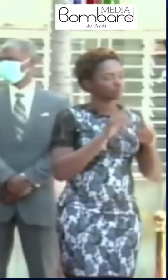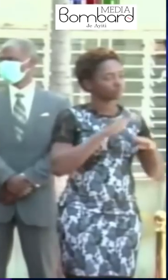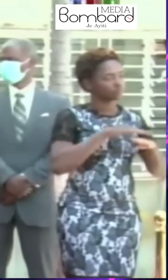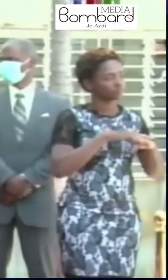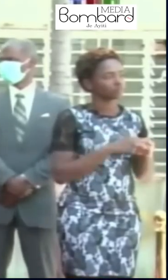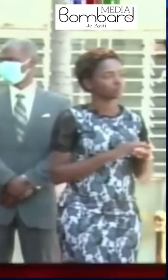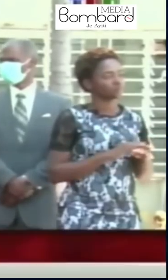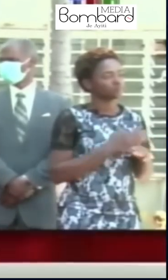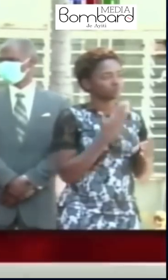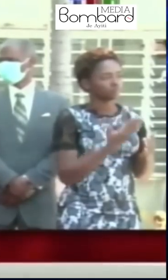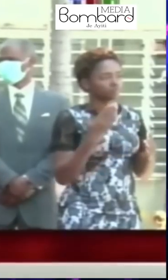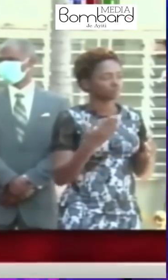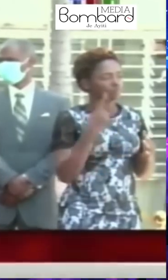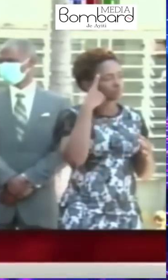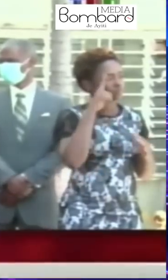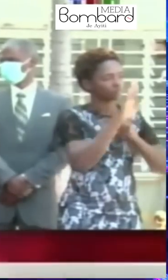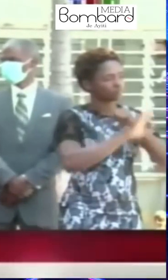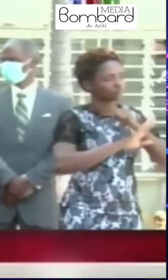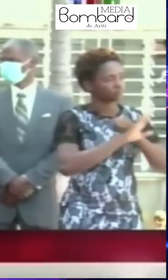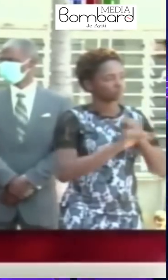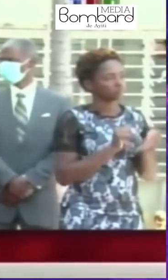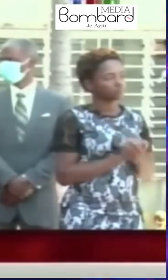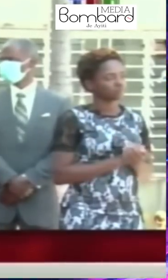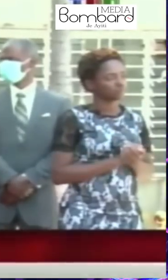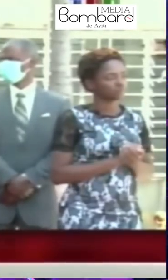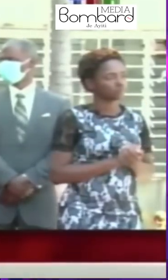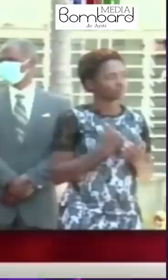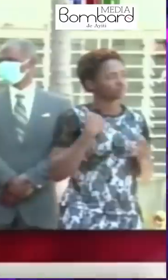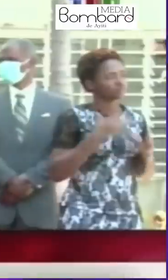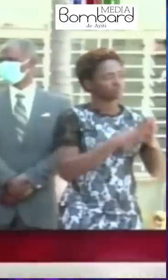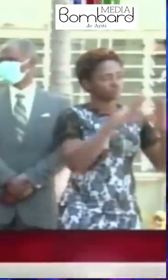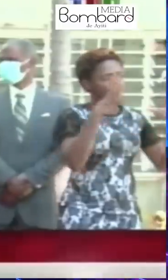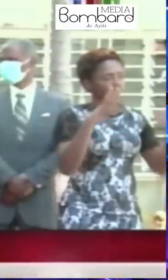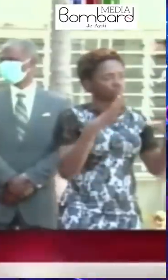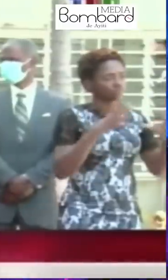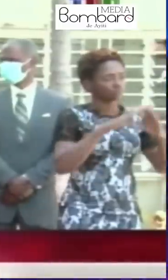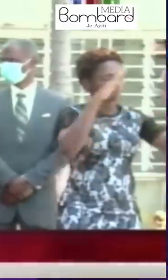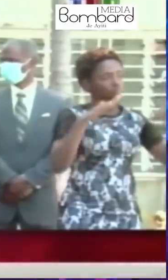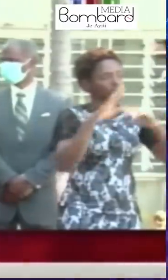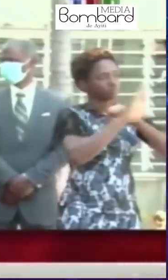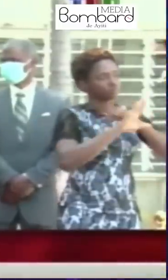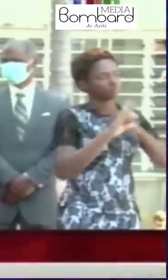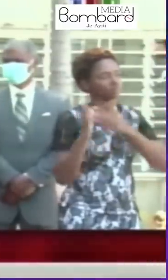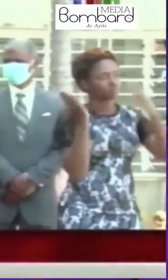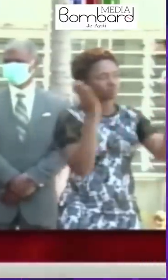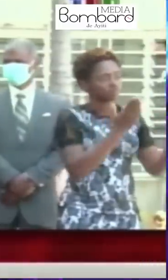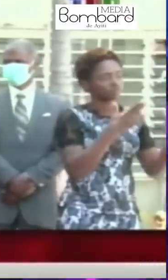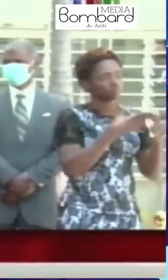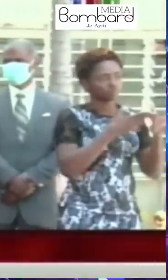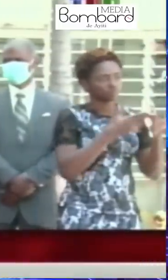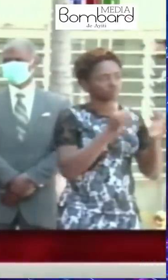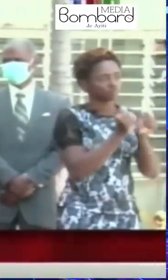affaires compagnie sécurité. Parce que dans toutes les compagnies de sécurité qui importaient munitions avec Zama Feto dans le